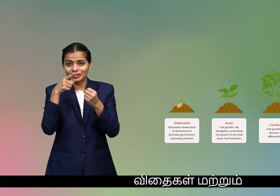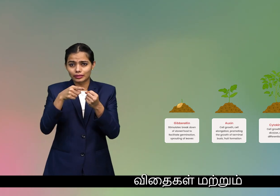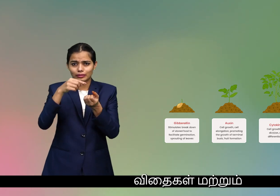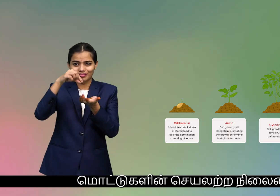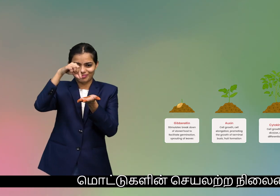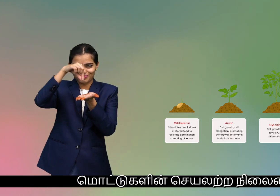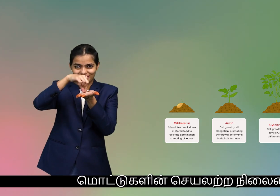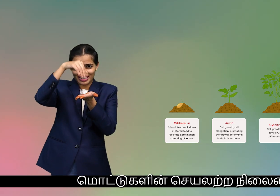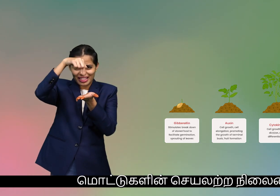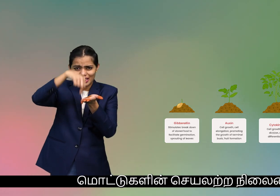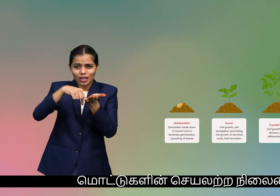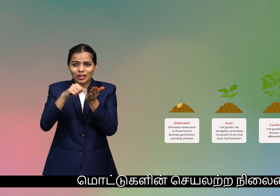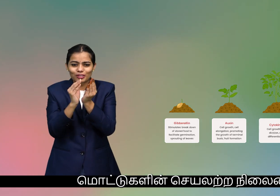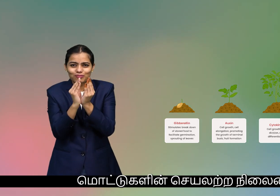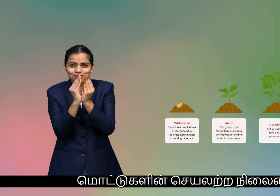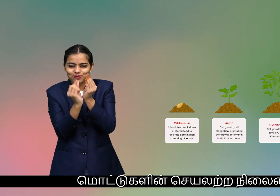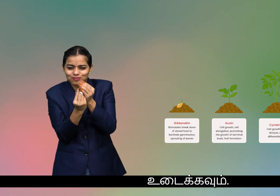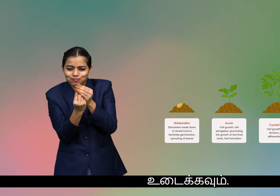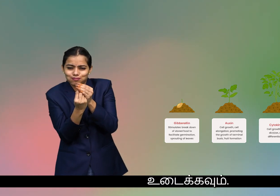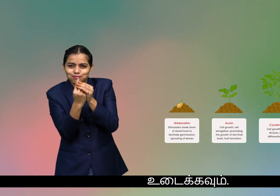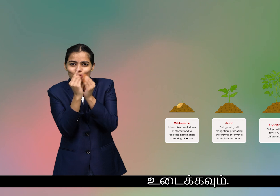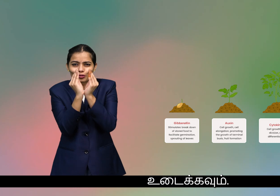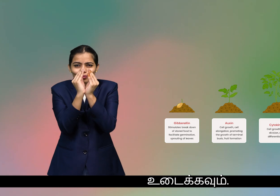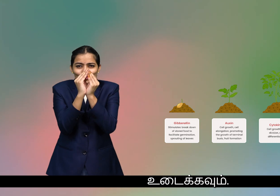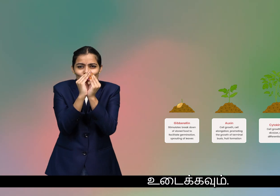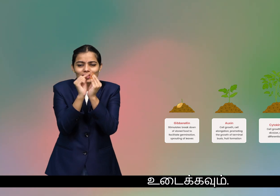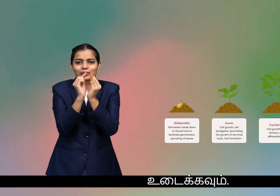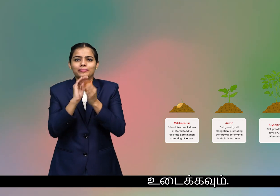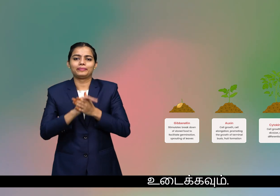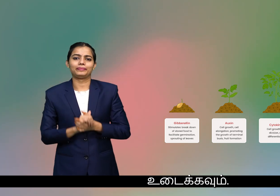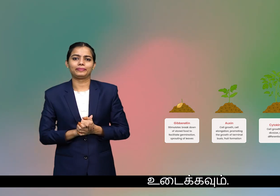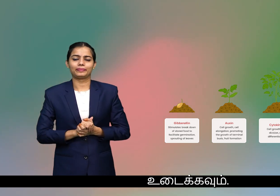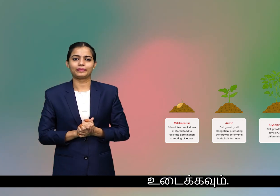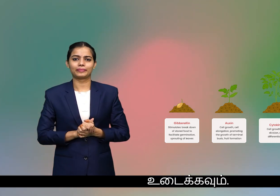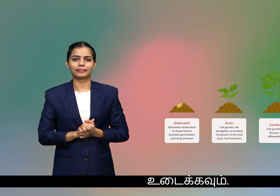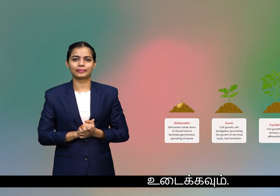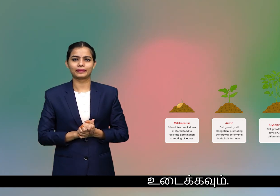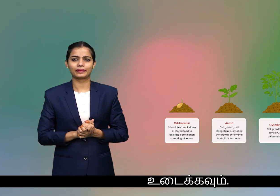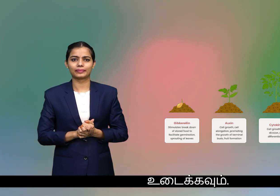விதைகள் மற்றும் மொட்டுகளின் செயலற்ற நிலையை உடைக்கிறது.